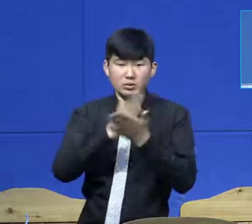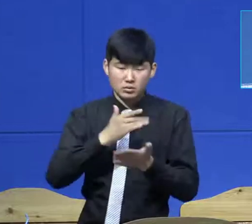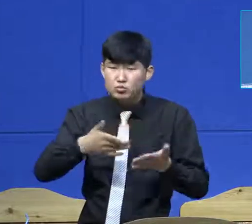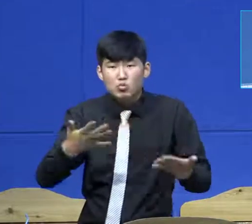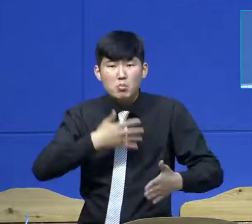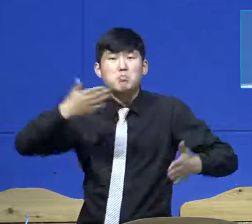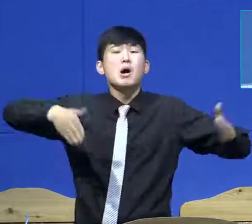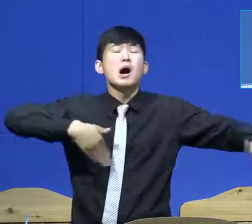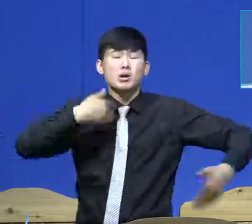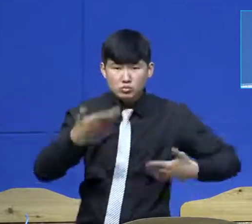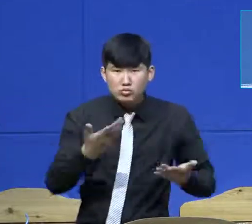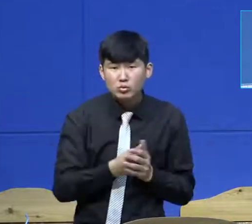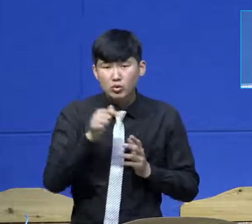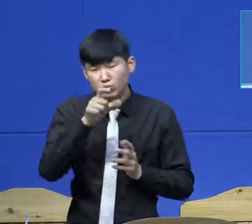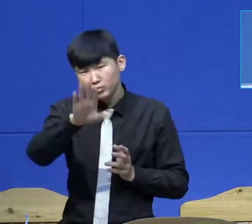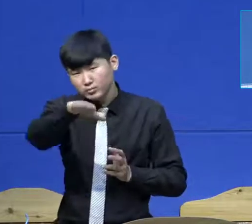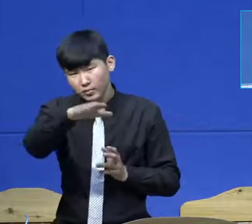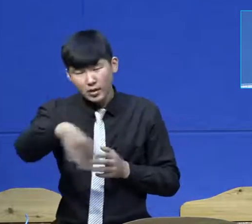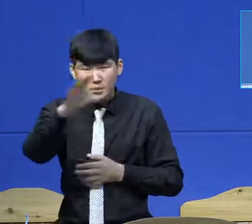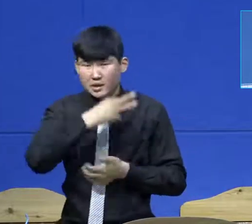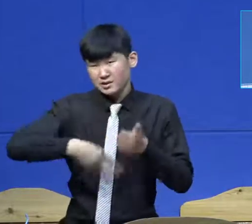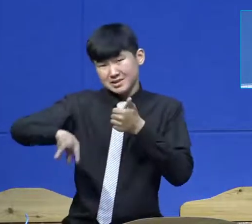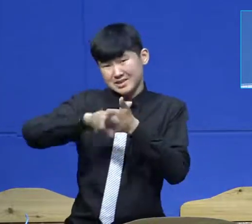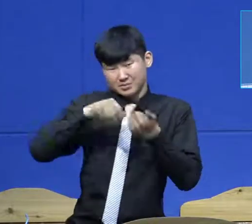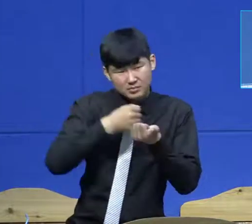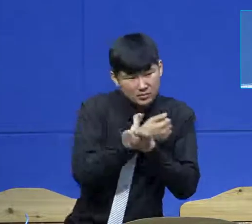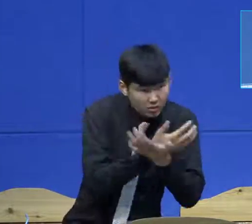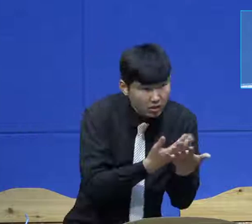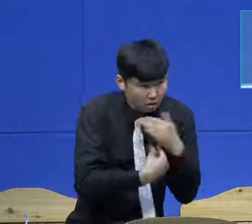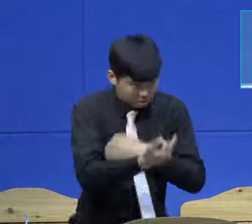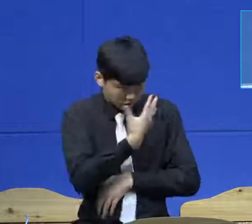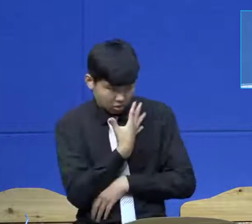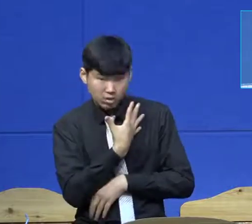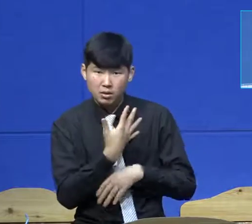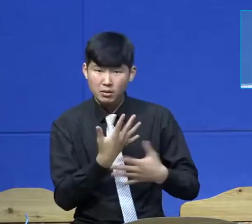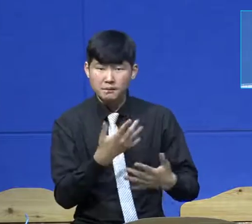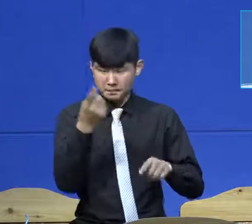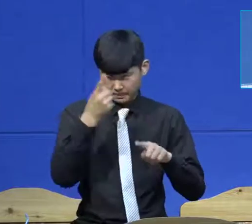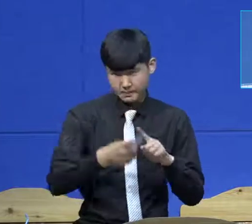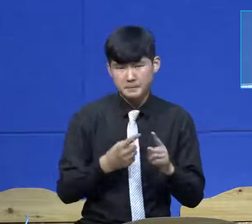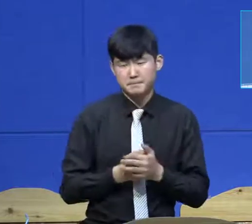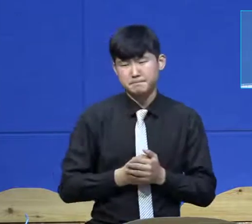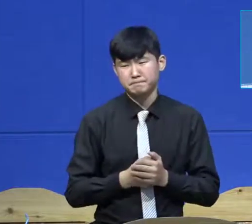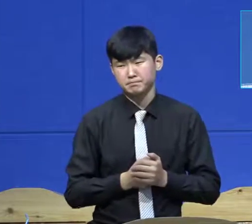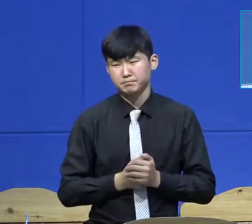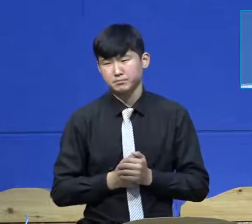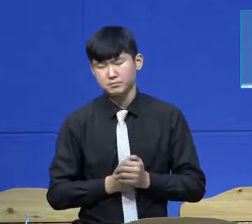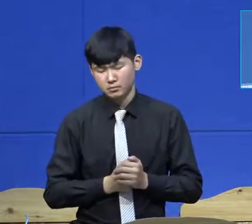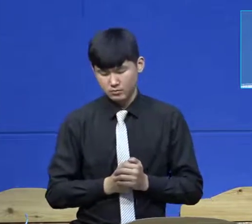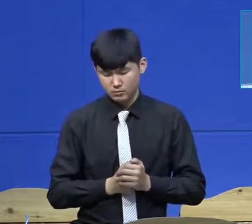гэсэн. Хүмүүсээ бид нэр сайн мэдээ тарааж байгаад дормжлуулж мөн